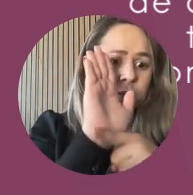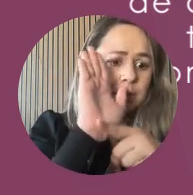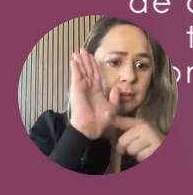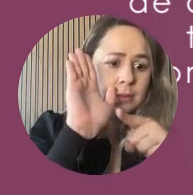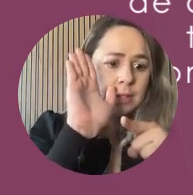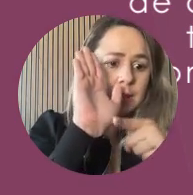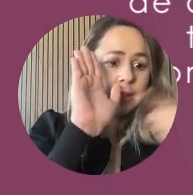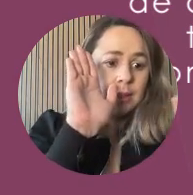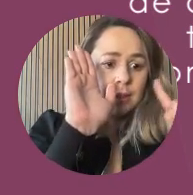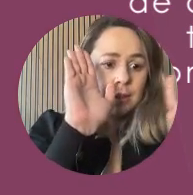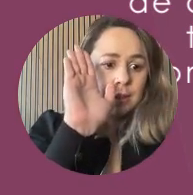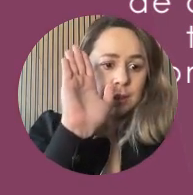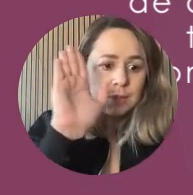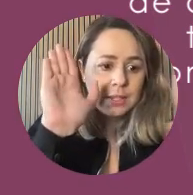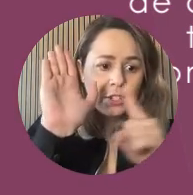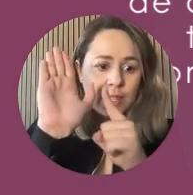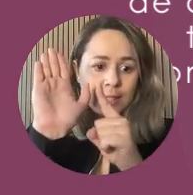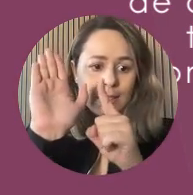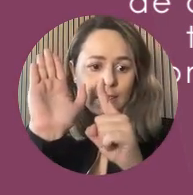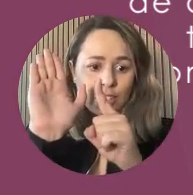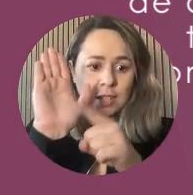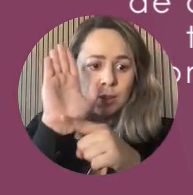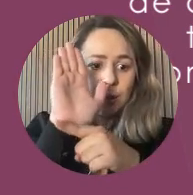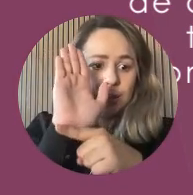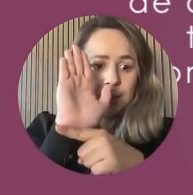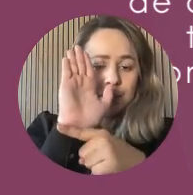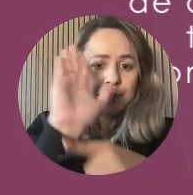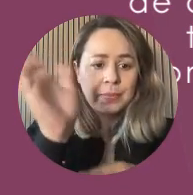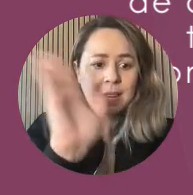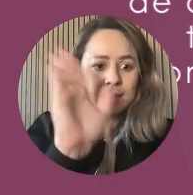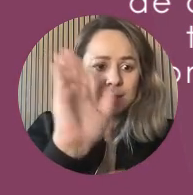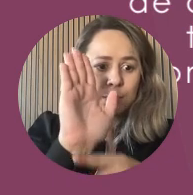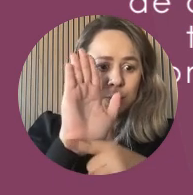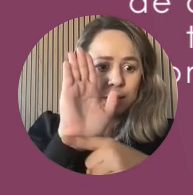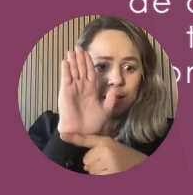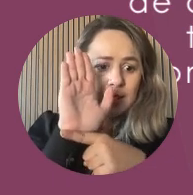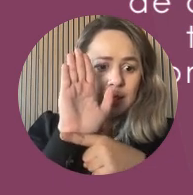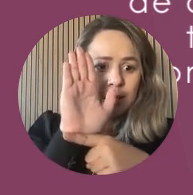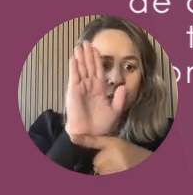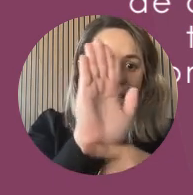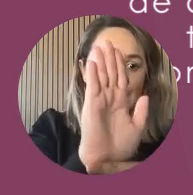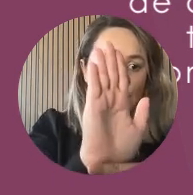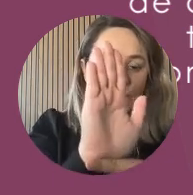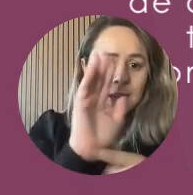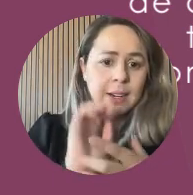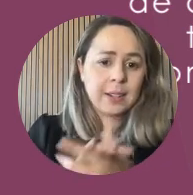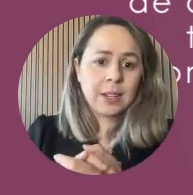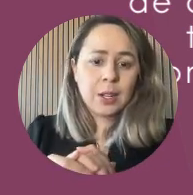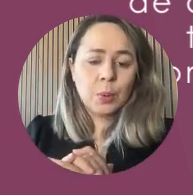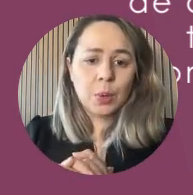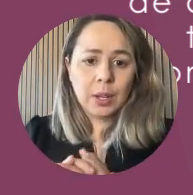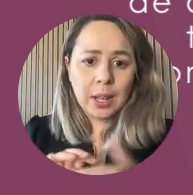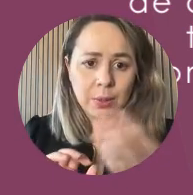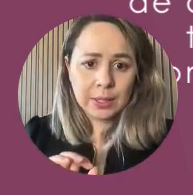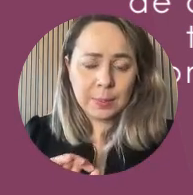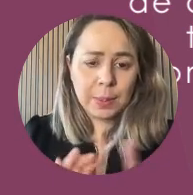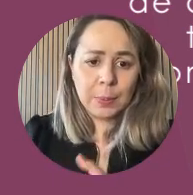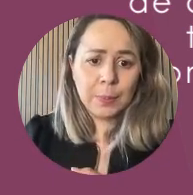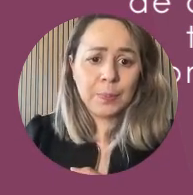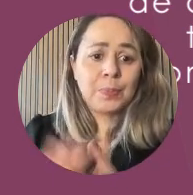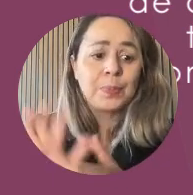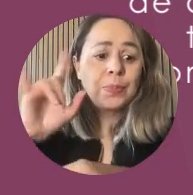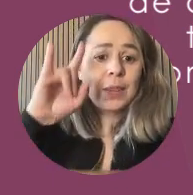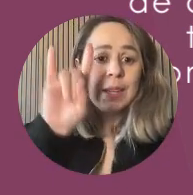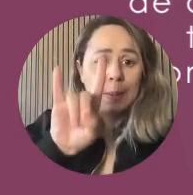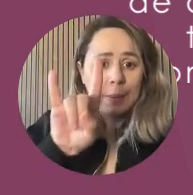ajuda? Então, dedo indicador, essa mão aqui, ajudar, a outra